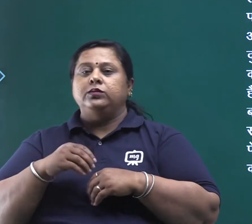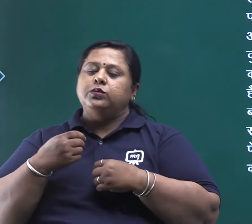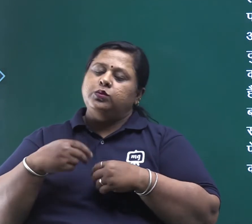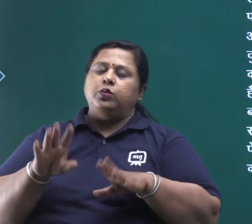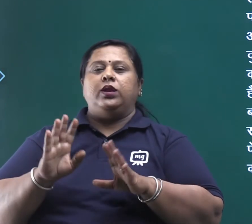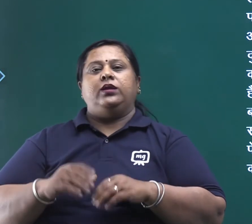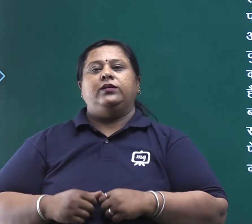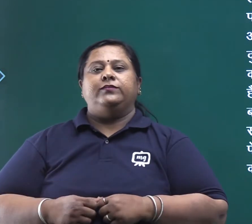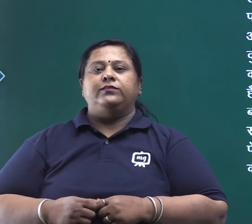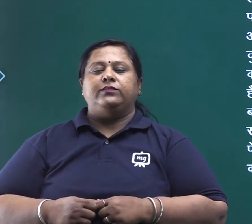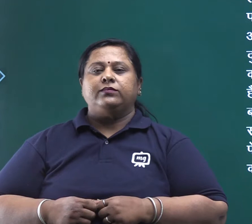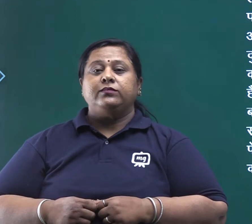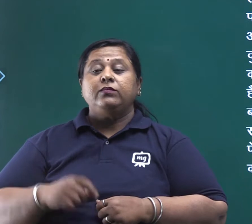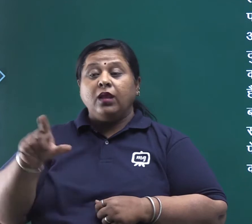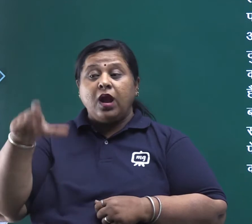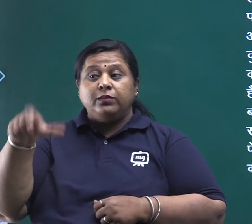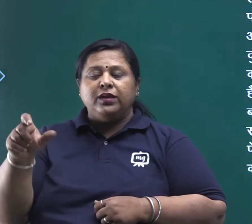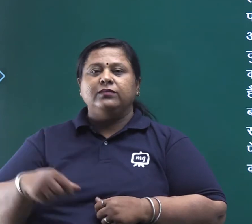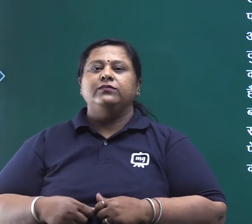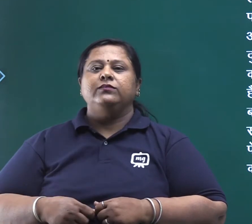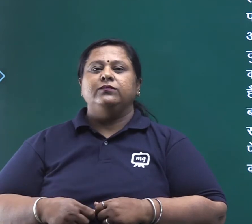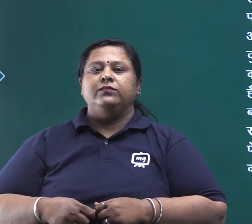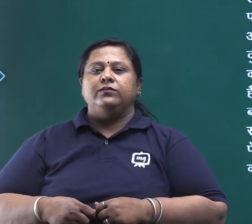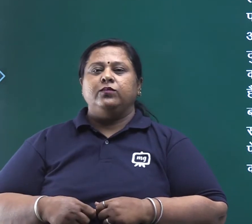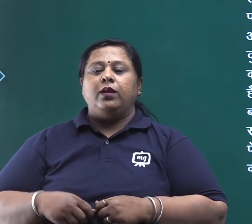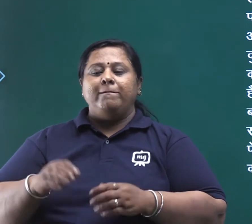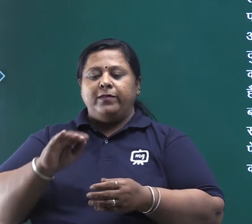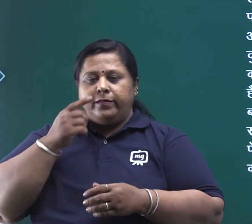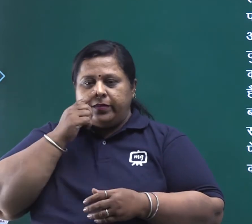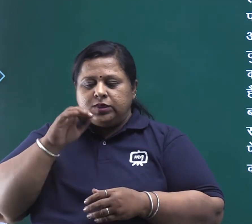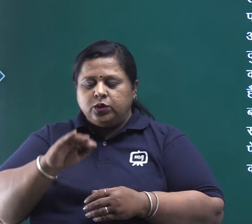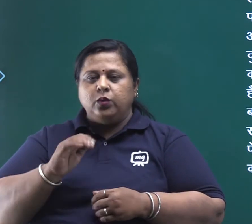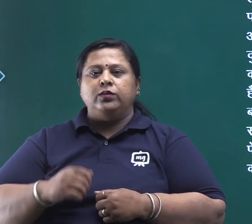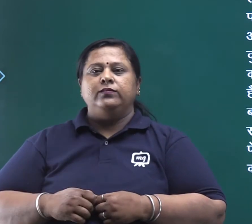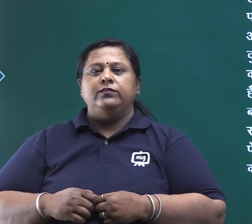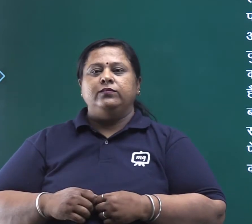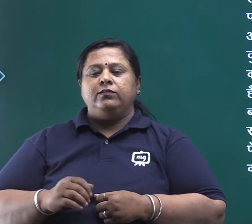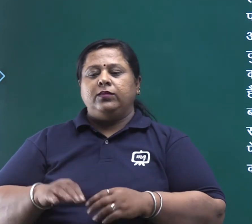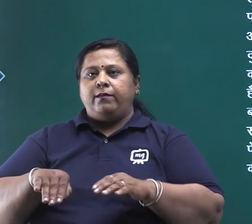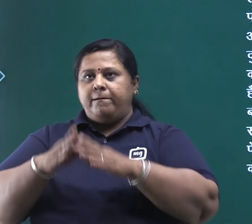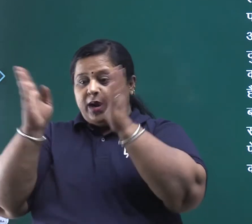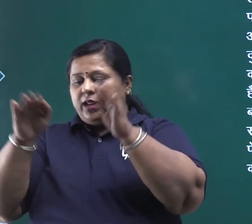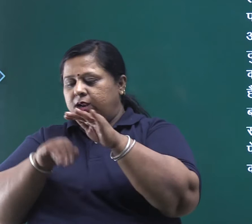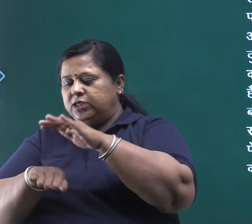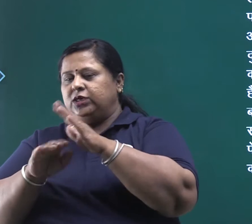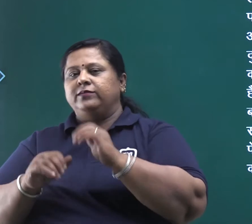सो रही है। आदमी बच्ची को पेड़ के